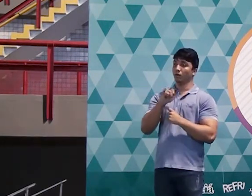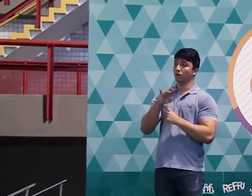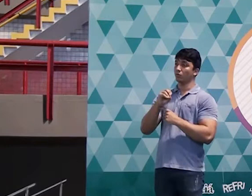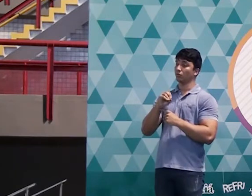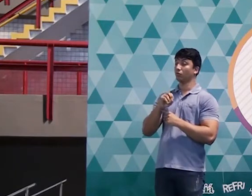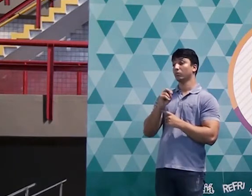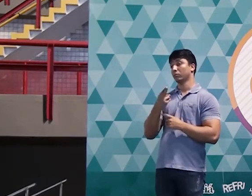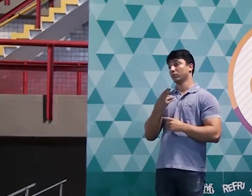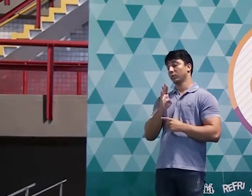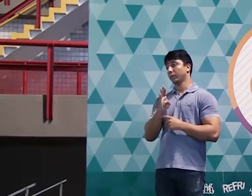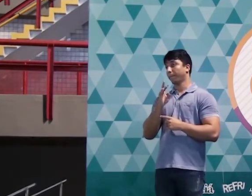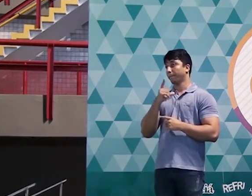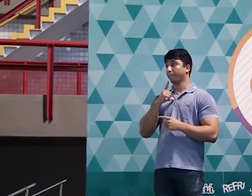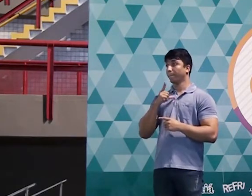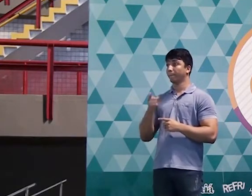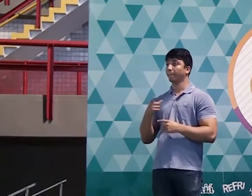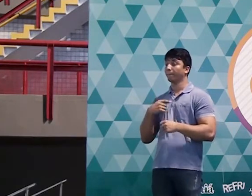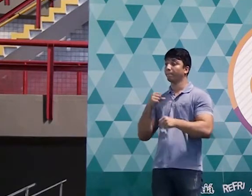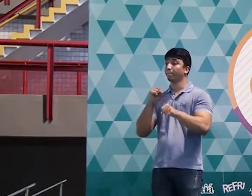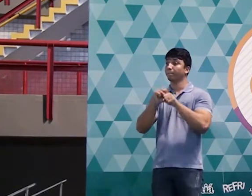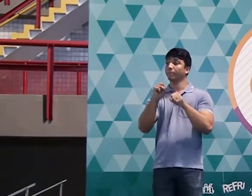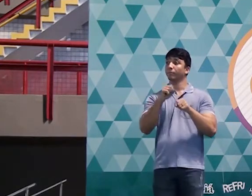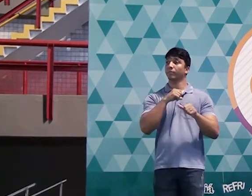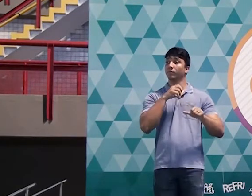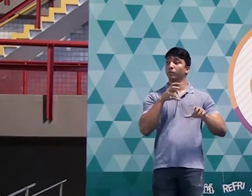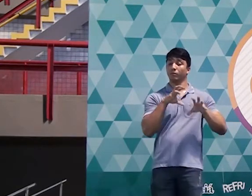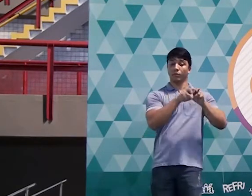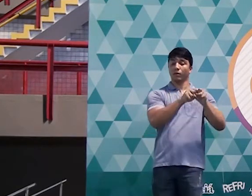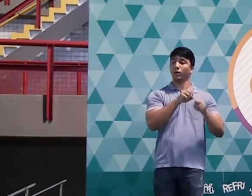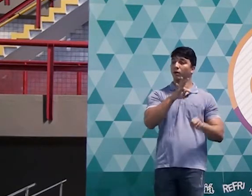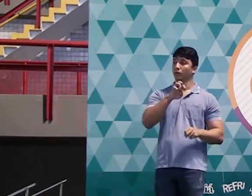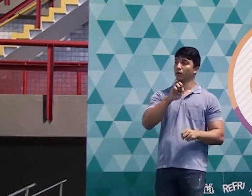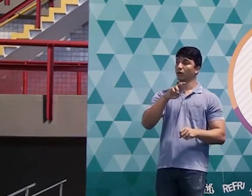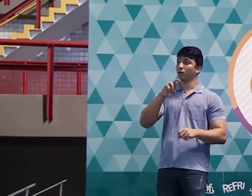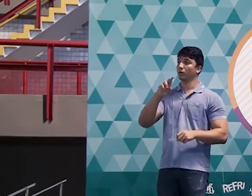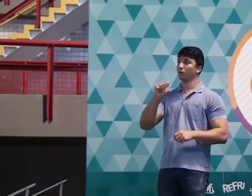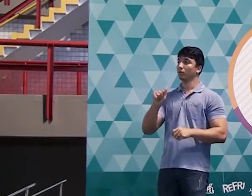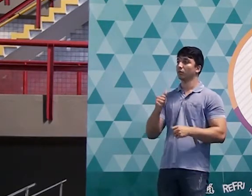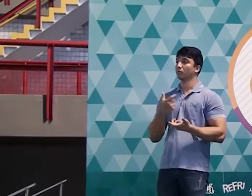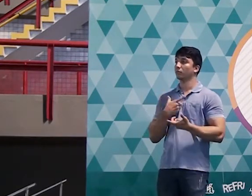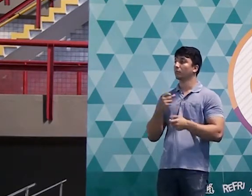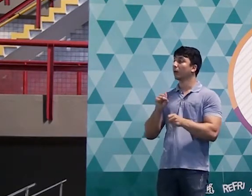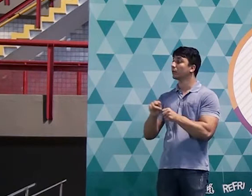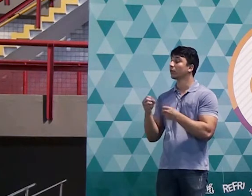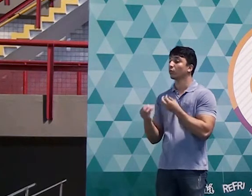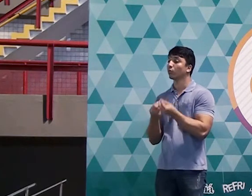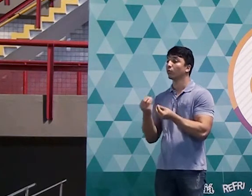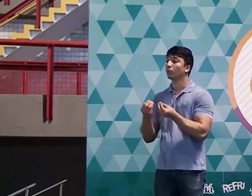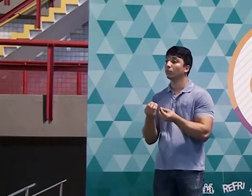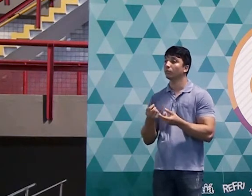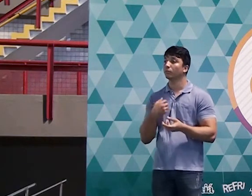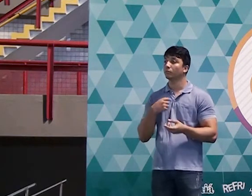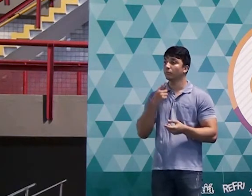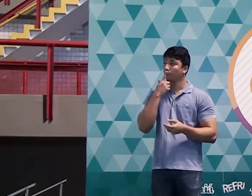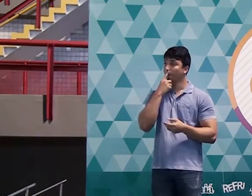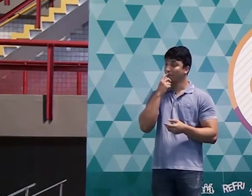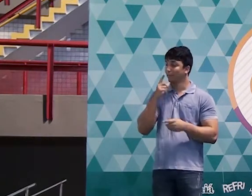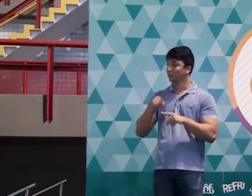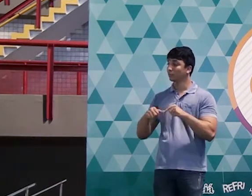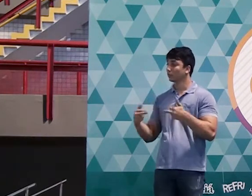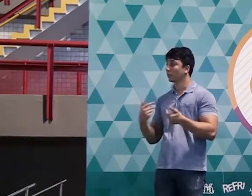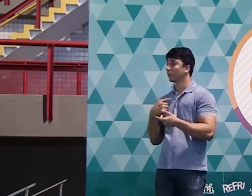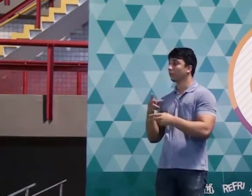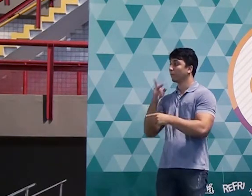B, ele matar o senhor e tomar a terra. Matar com o que, meu amigo? Se ele, até as ferramentas ele pega emprestado.